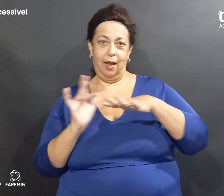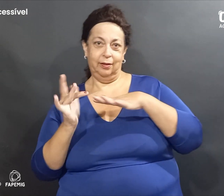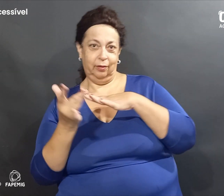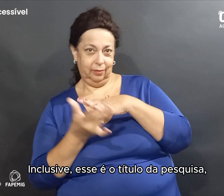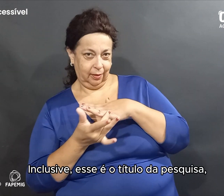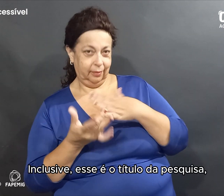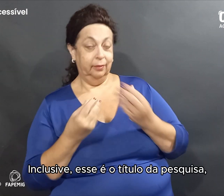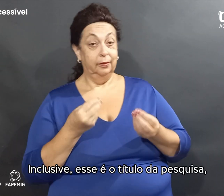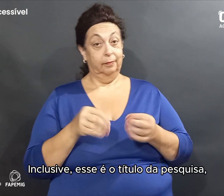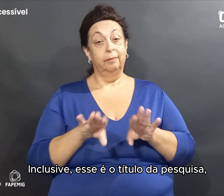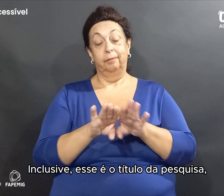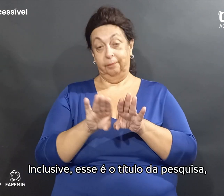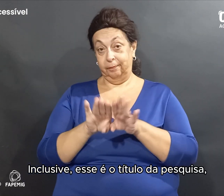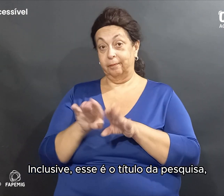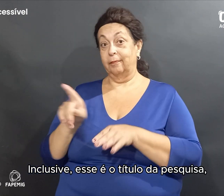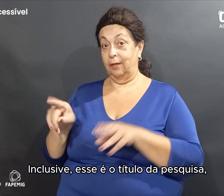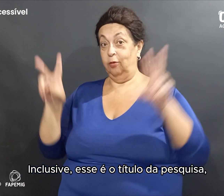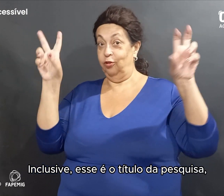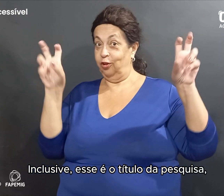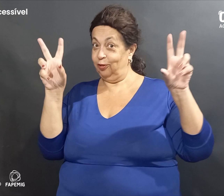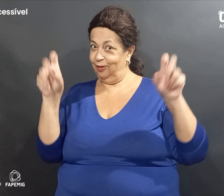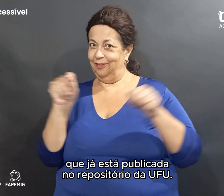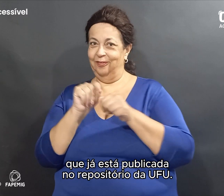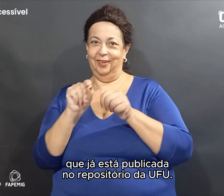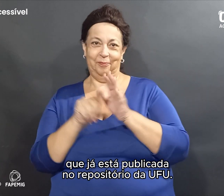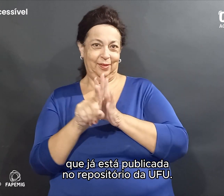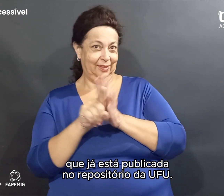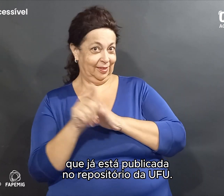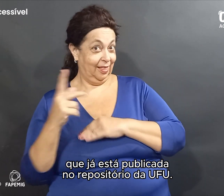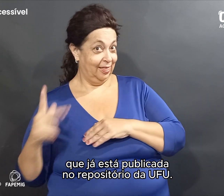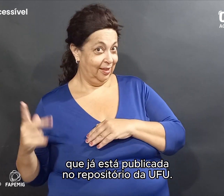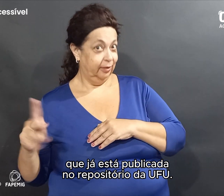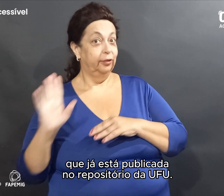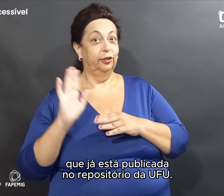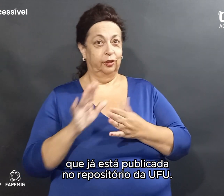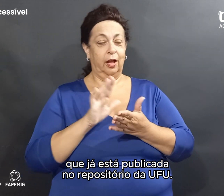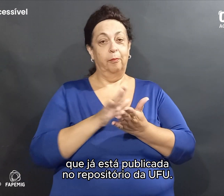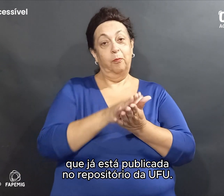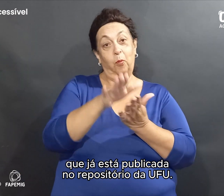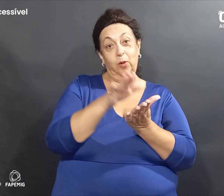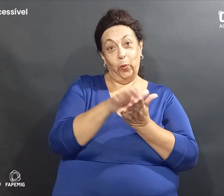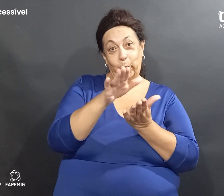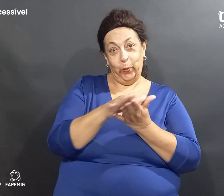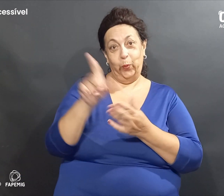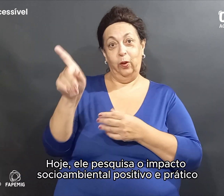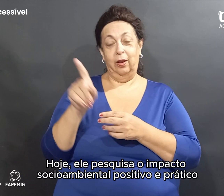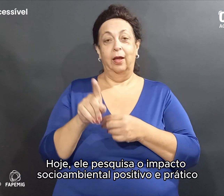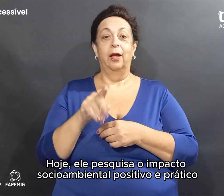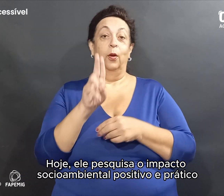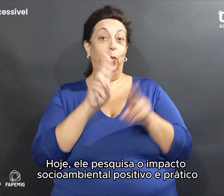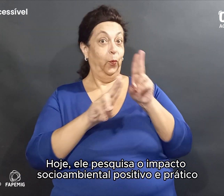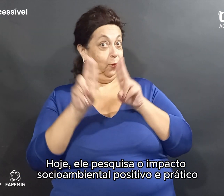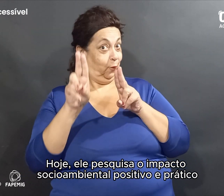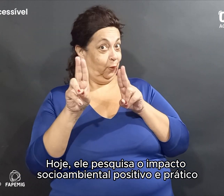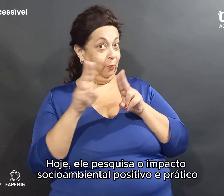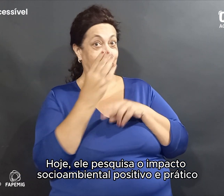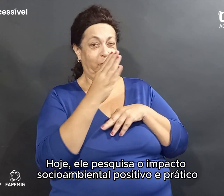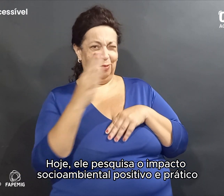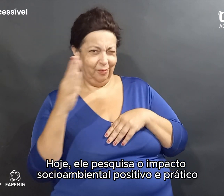sociais. Inclusive, esse é o título da pesquisa, que já está publicada no repositório da UFO. Hoje, ele